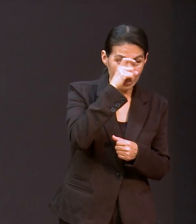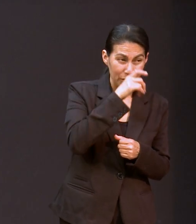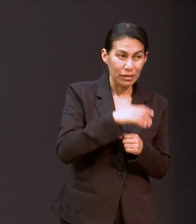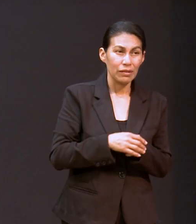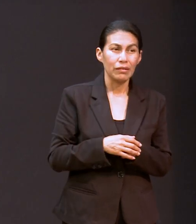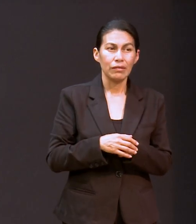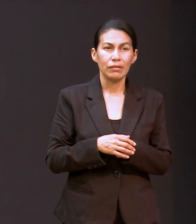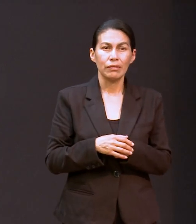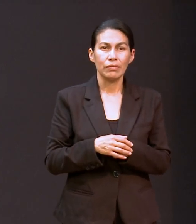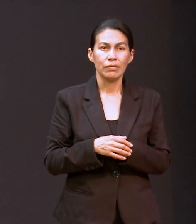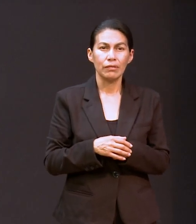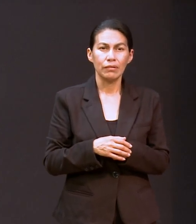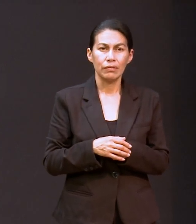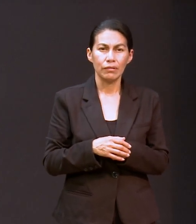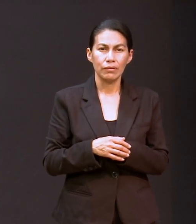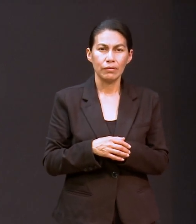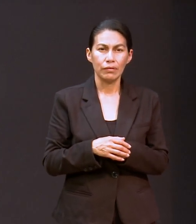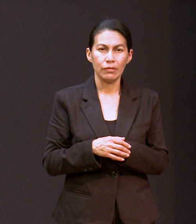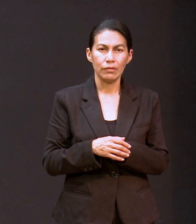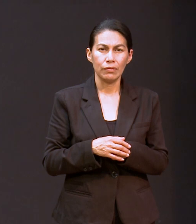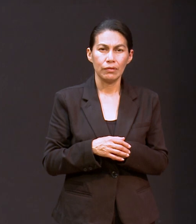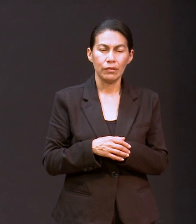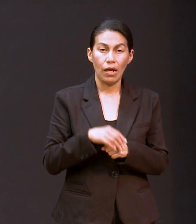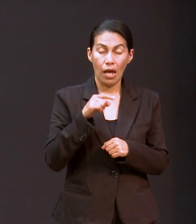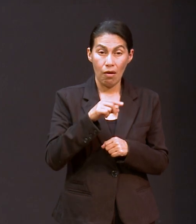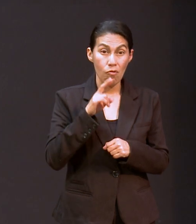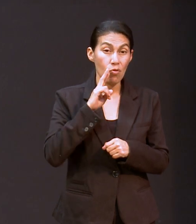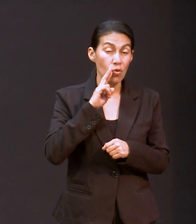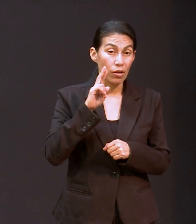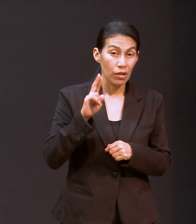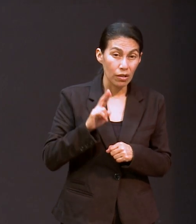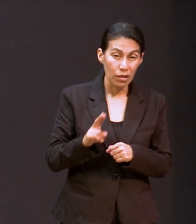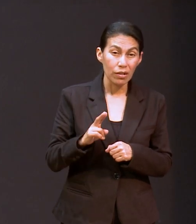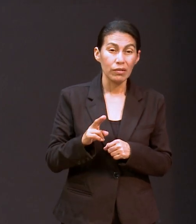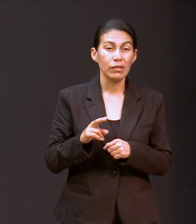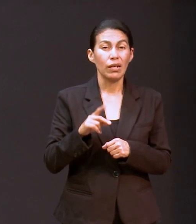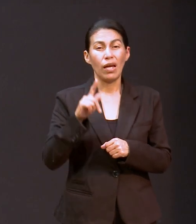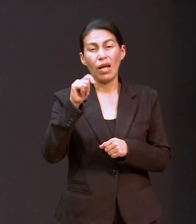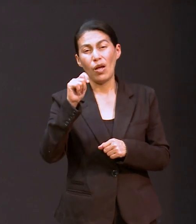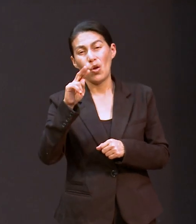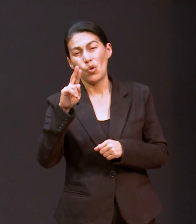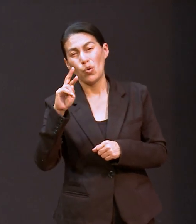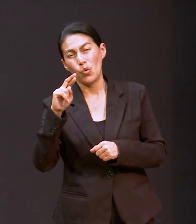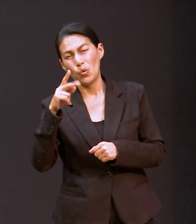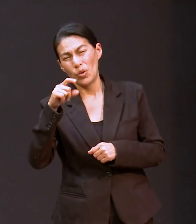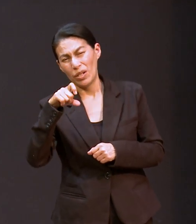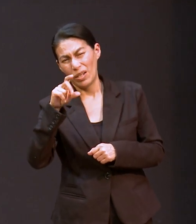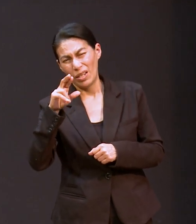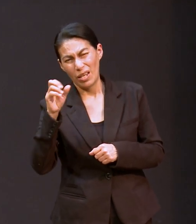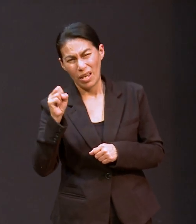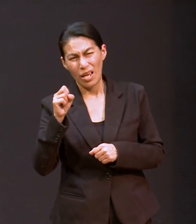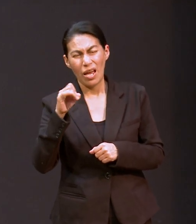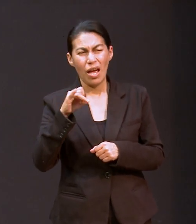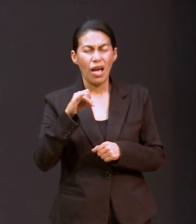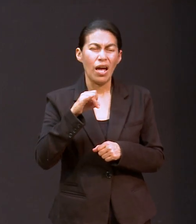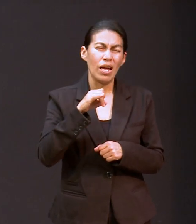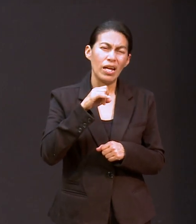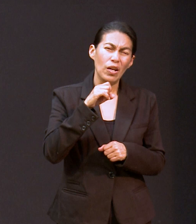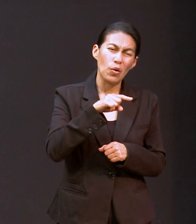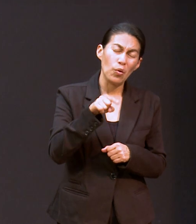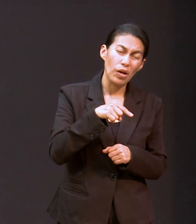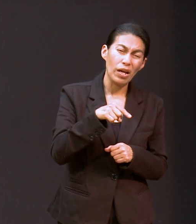difícil tal vez que todo se le está cayendo mire lo que está pasando en Ucrania mira lo que está pasando en Turquía en todos estos lugares